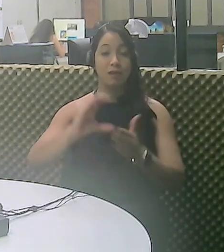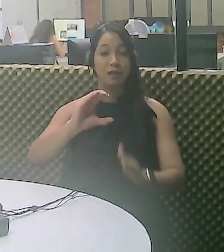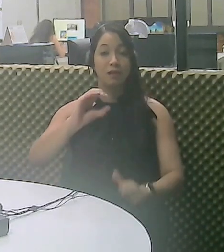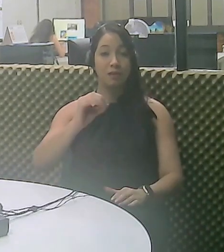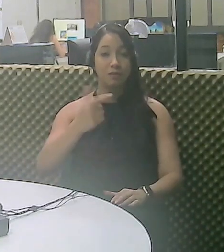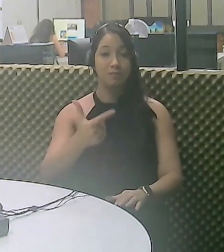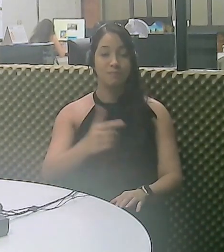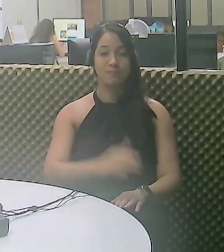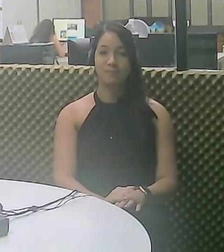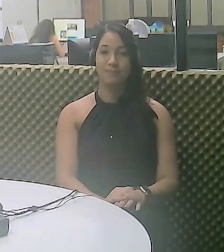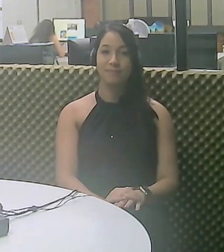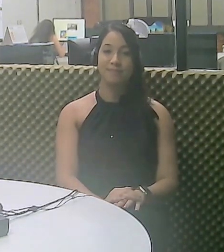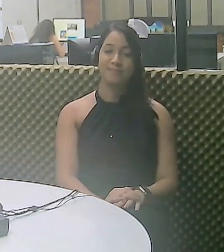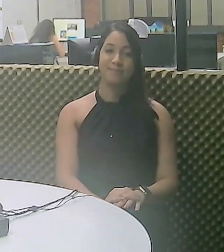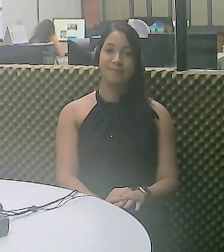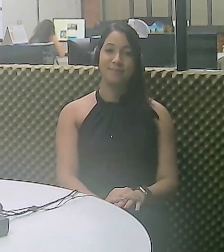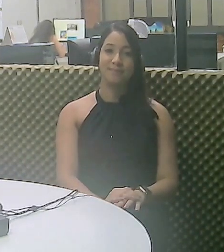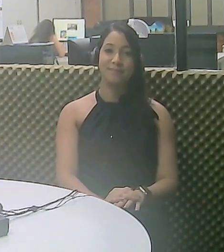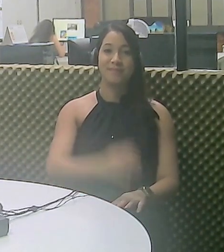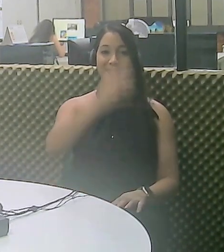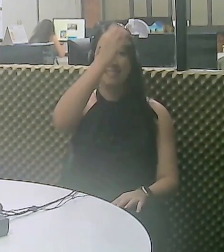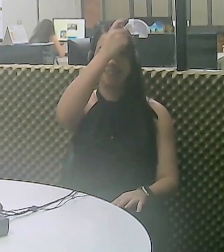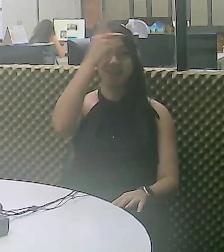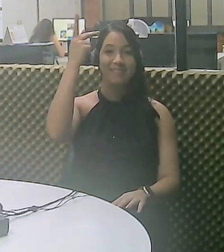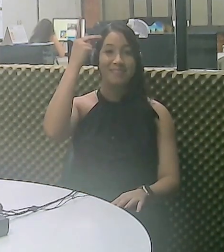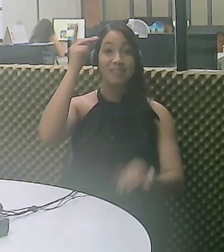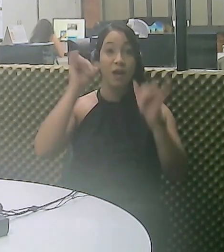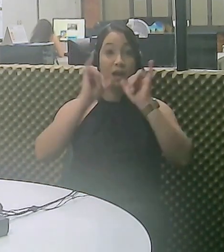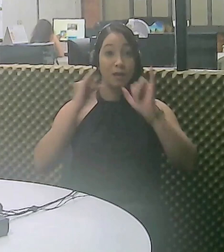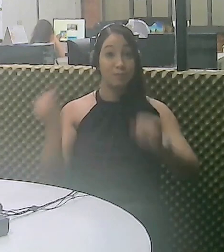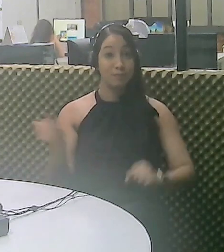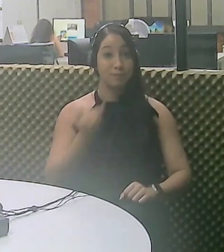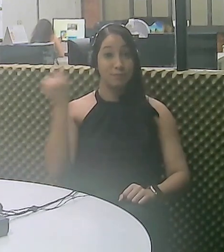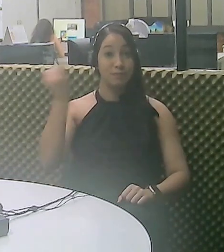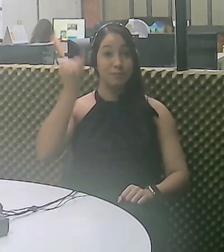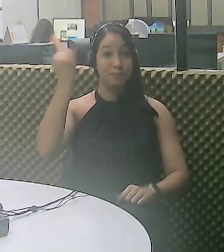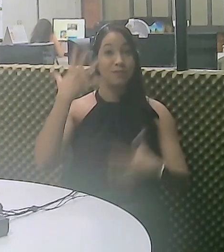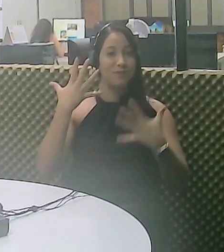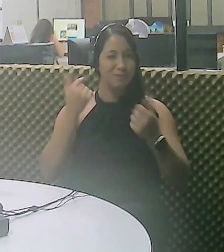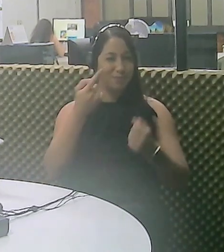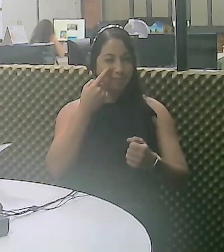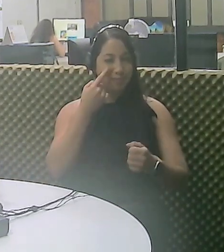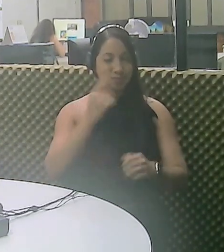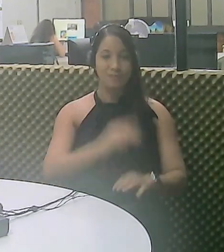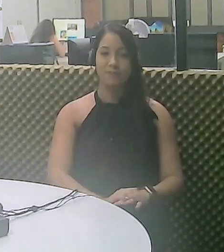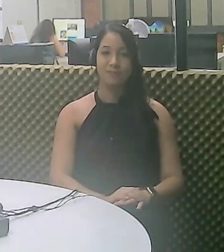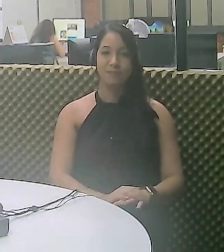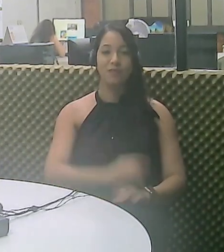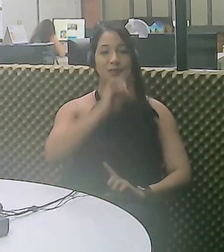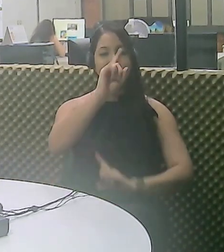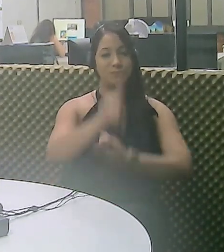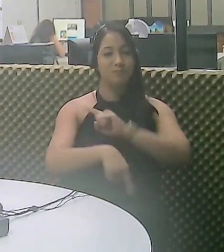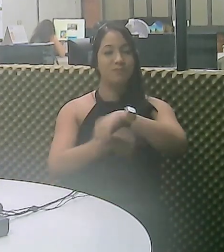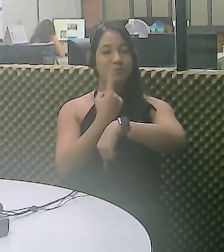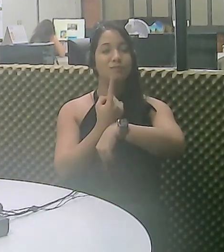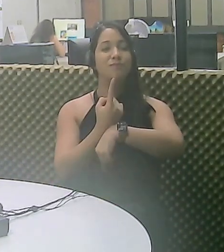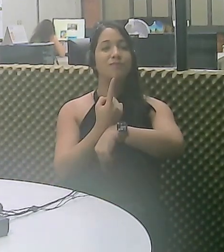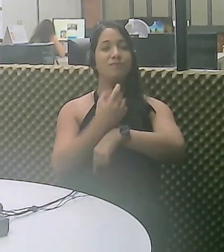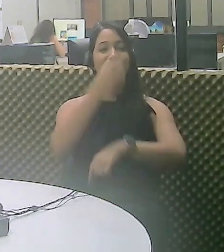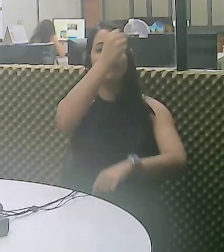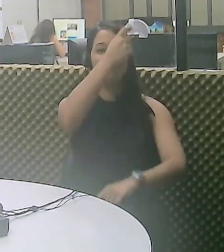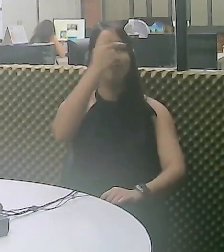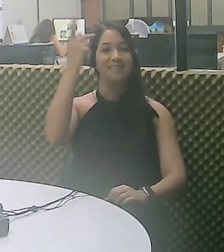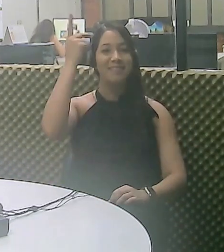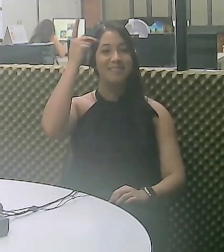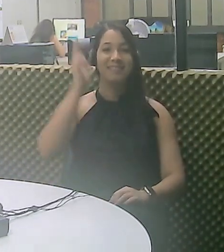carbono. A prefeitura tem um recado para você. Vamos ouvir? Inovar é